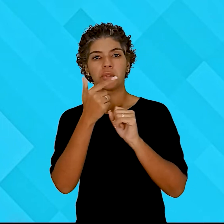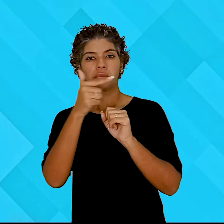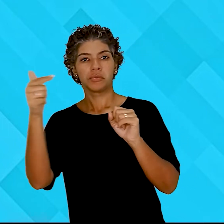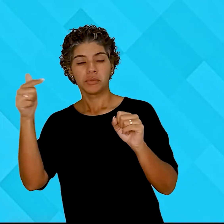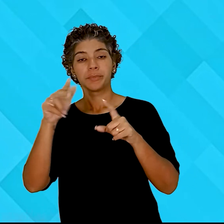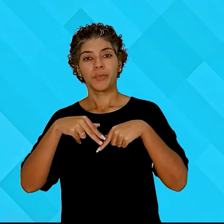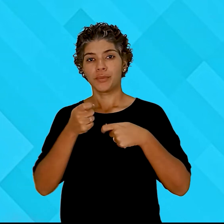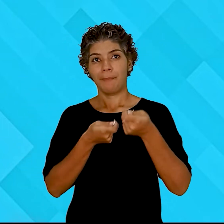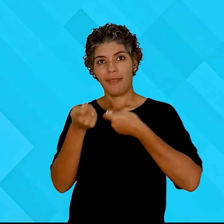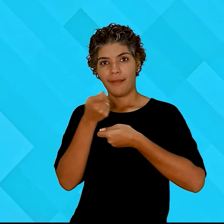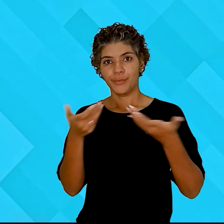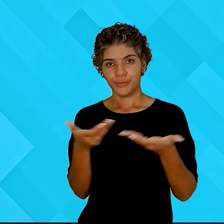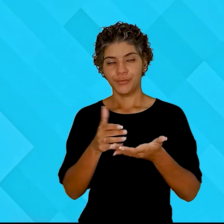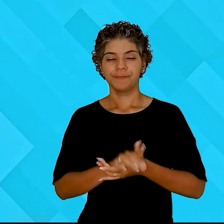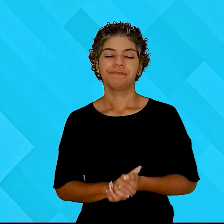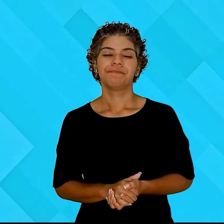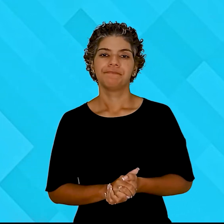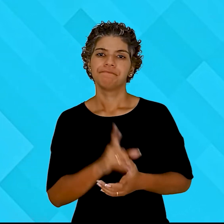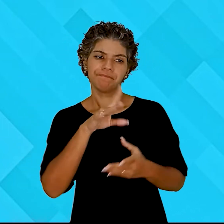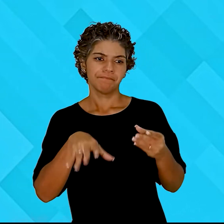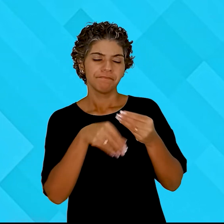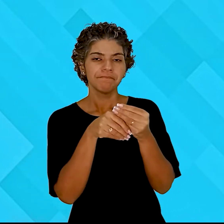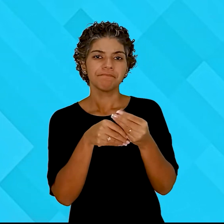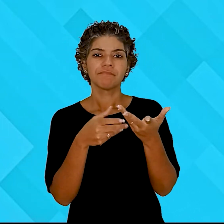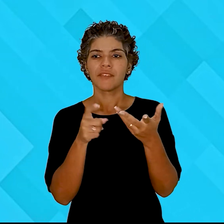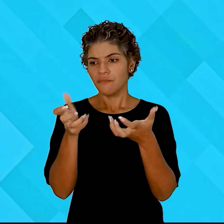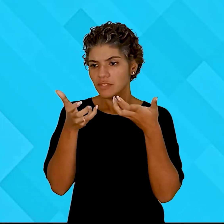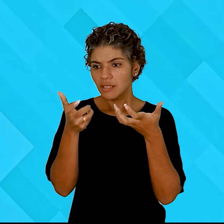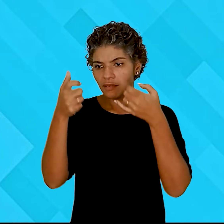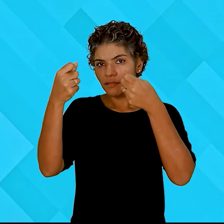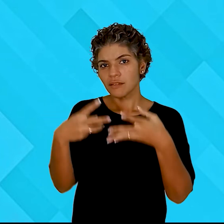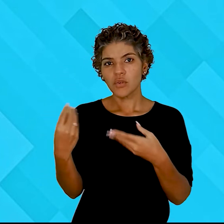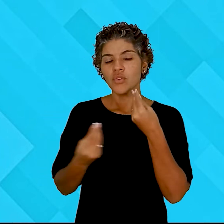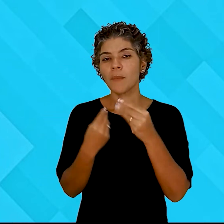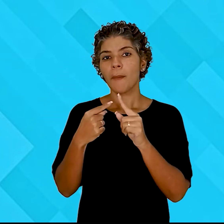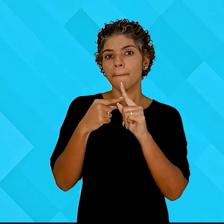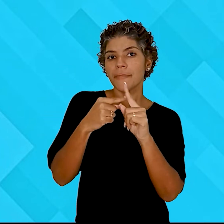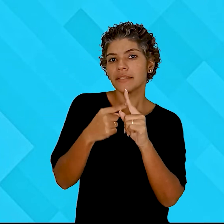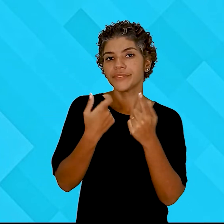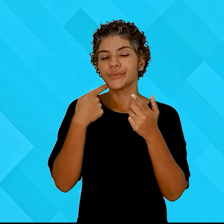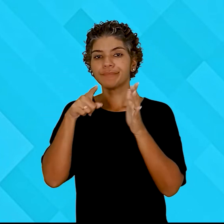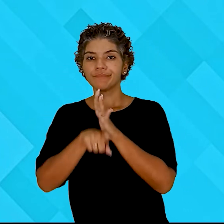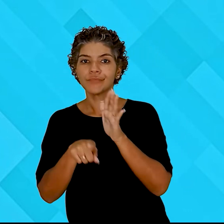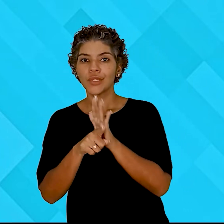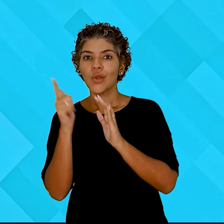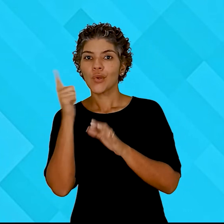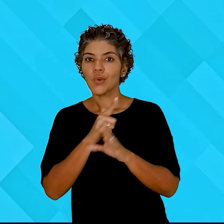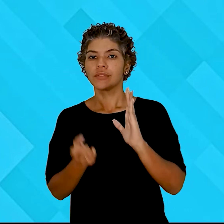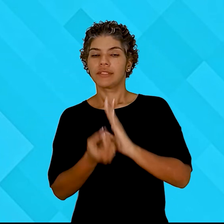no mercado de trabalho atual. Complementando aí, você podia falar um pouco mais de quais são os benefícios e as desvantagens de se formalizar como